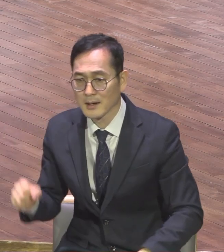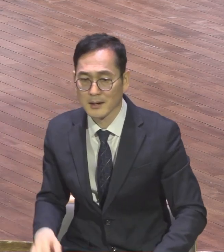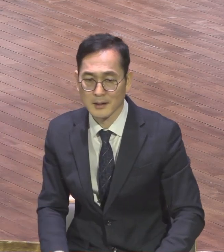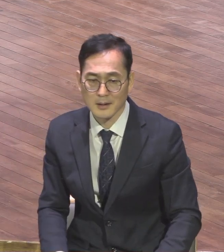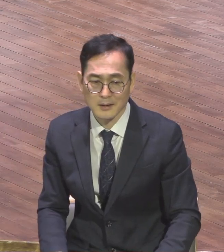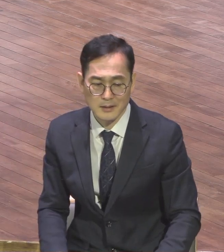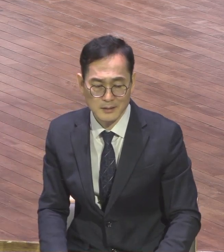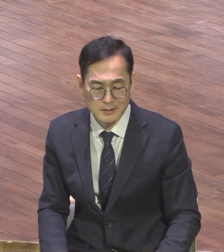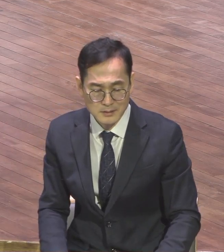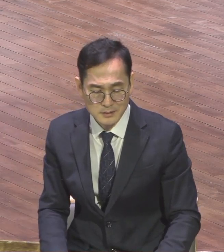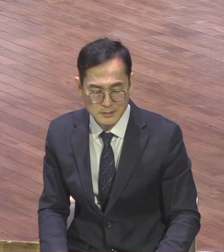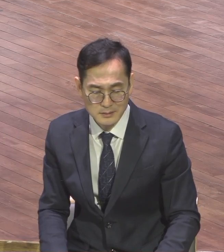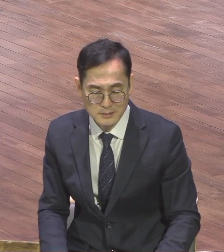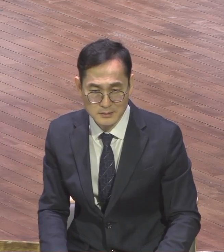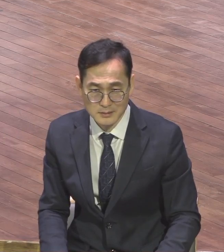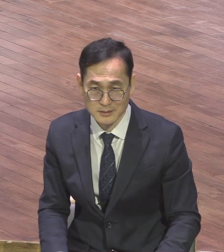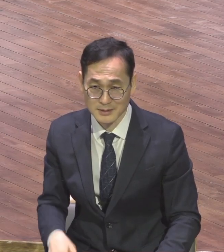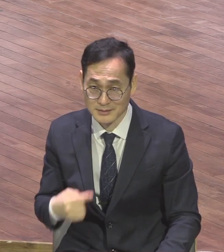만들었잖아요. 내 같으면 에이씨,